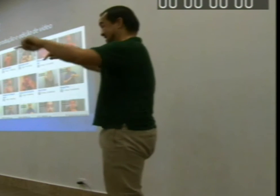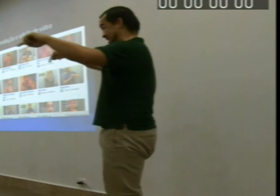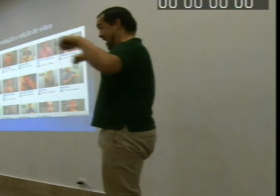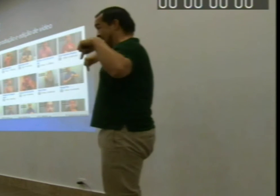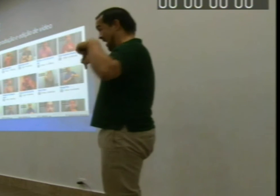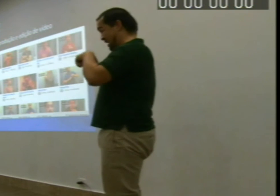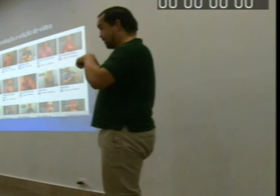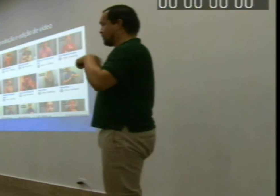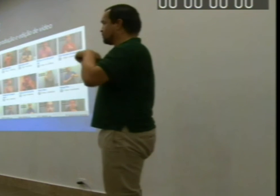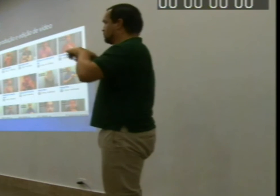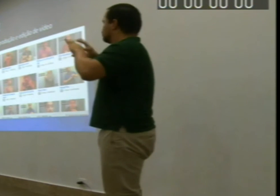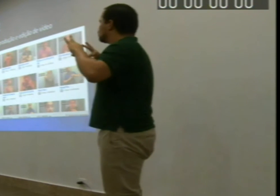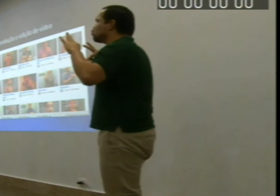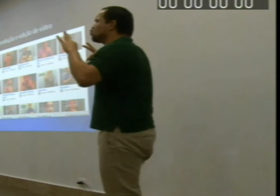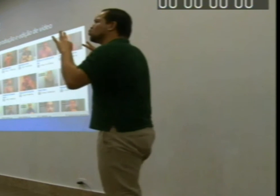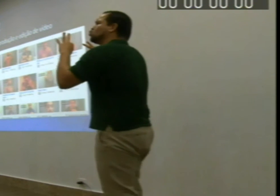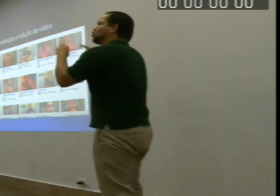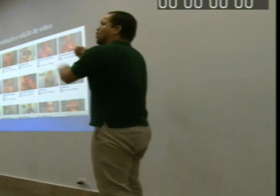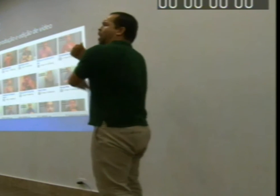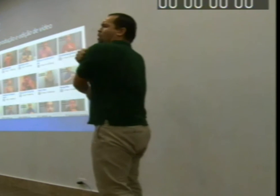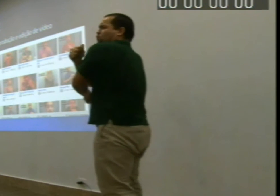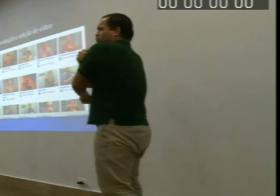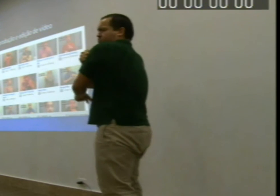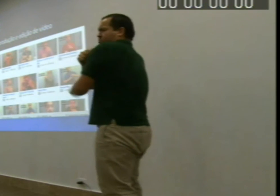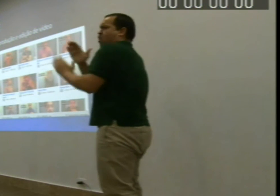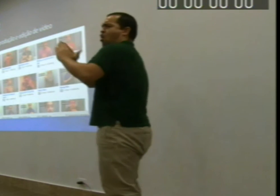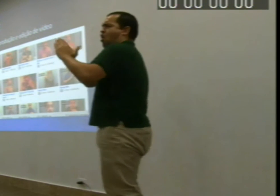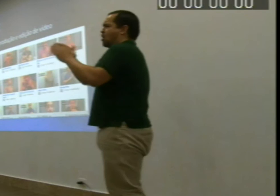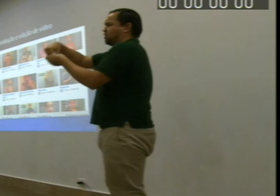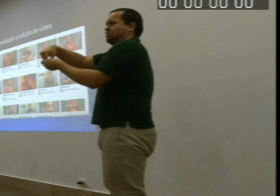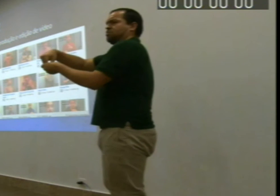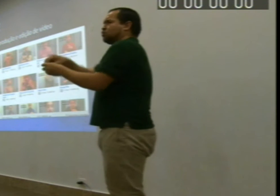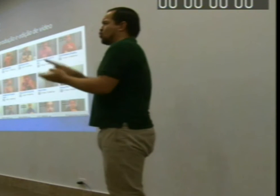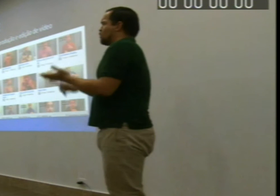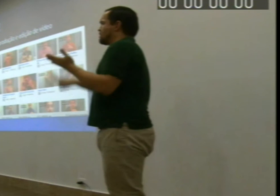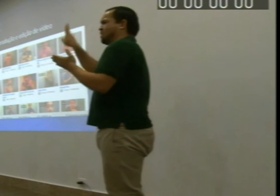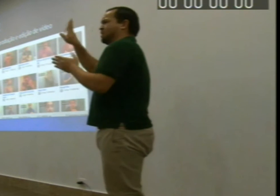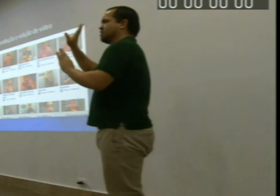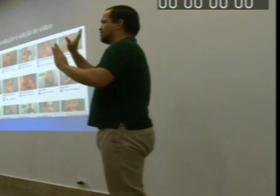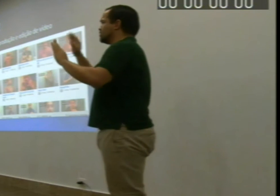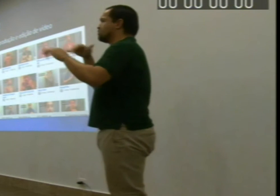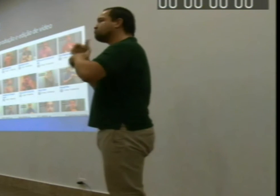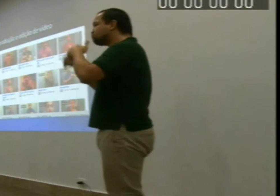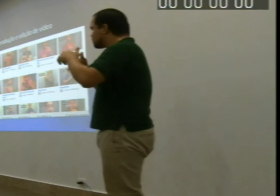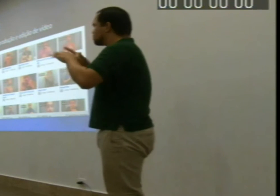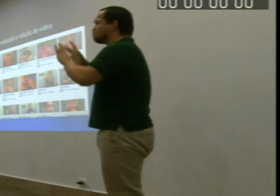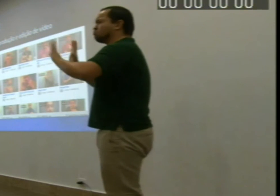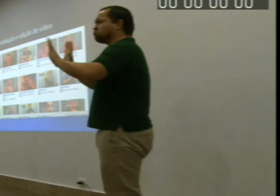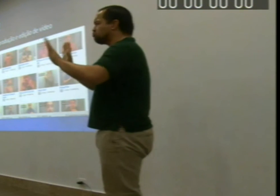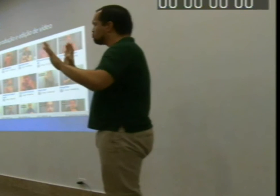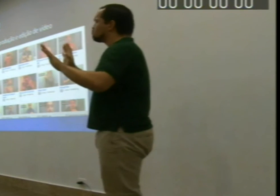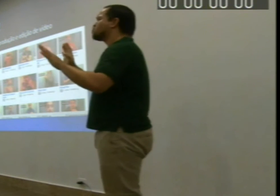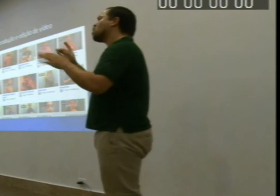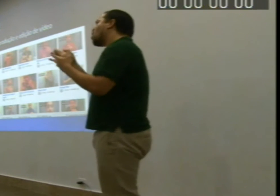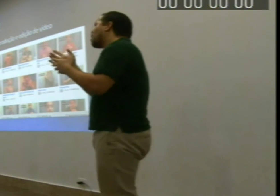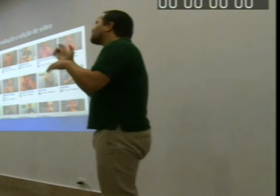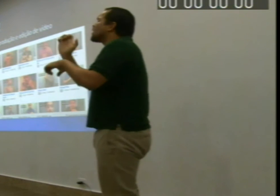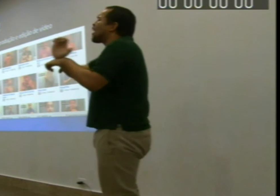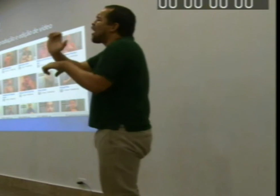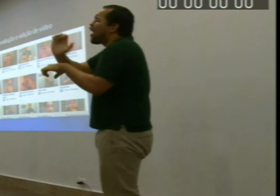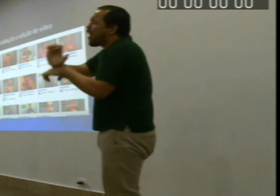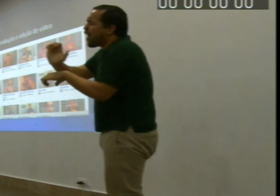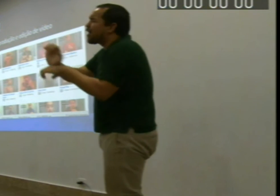junto elas só ficam na escola o tempo todo todos os alunos moram na escola moram na universidade não trabalham